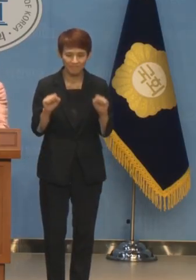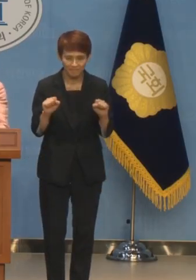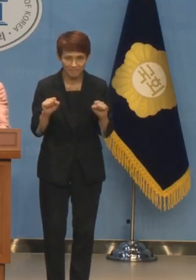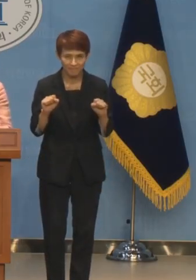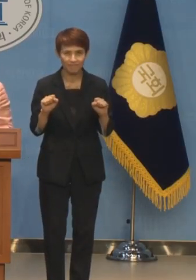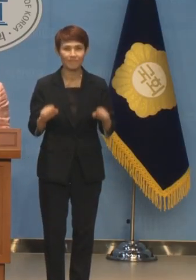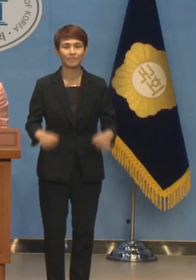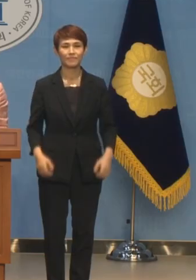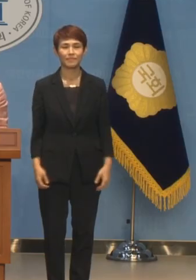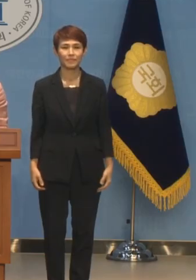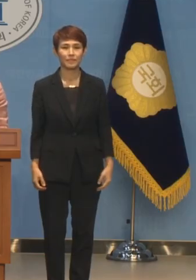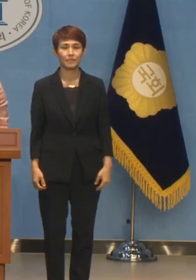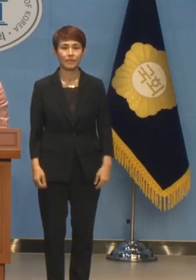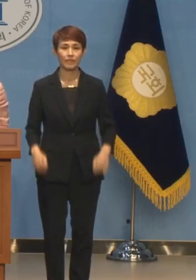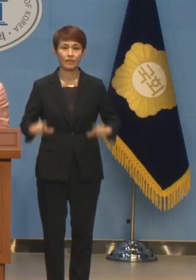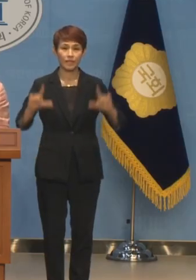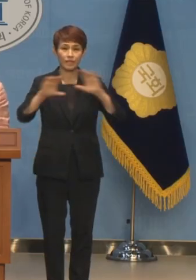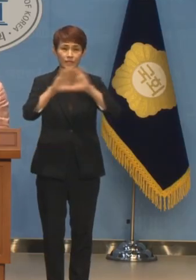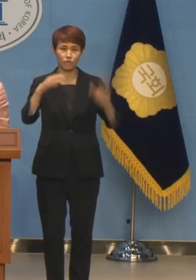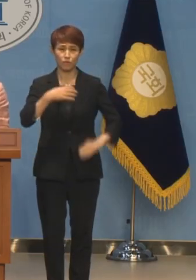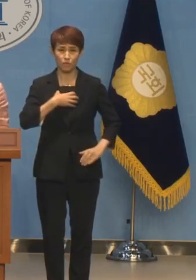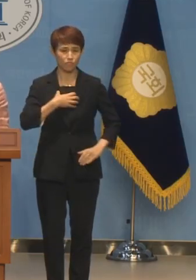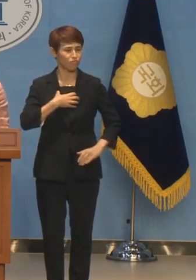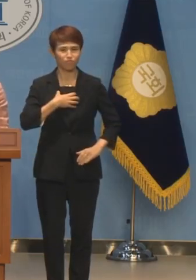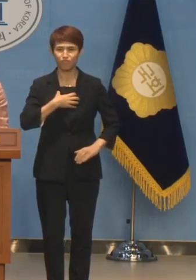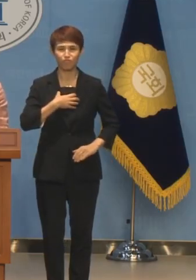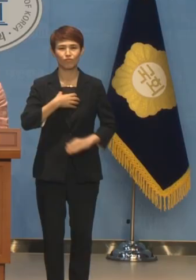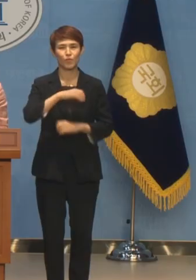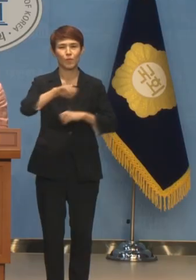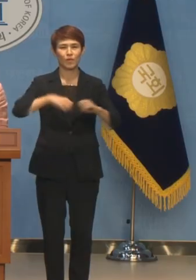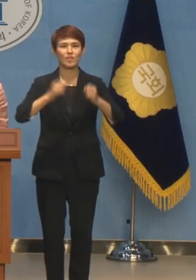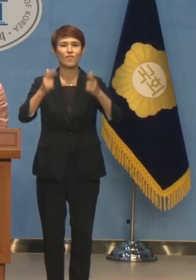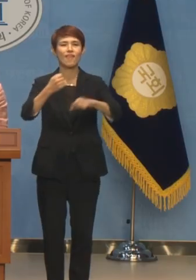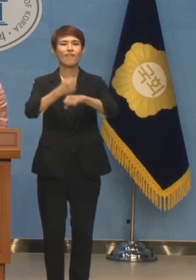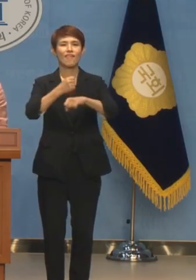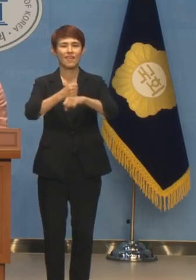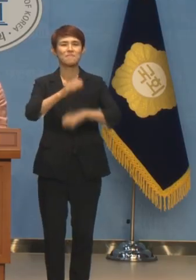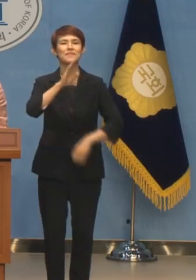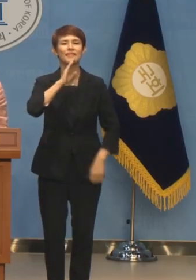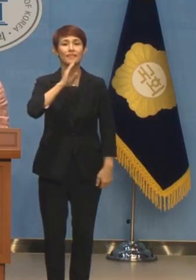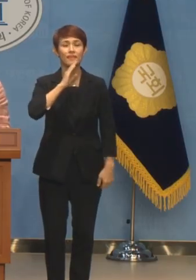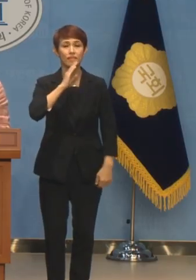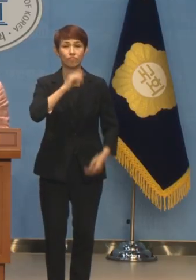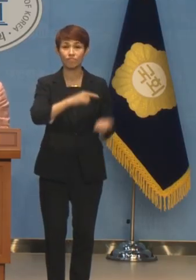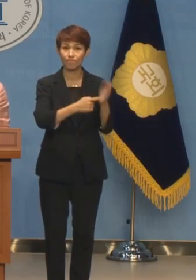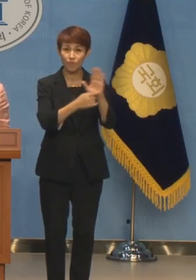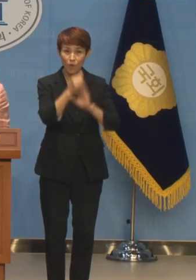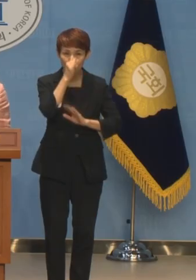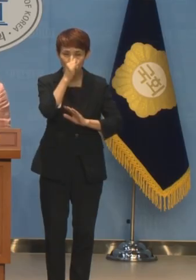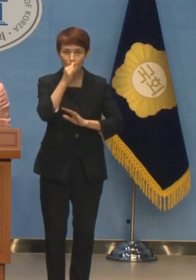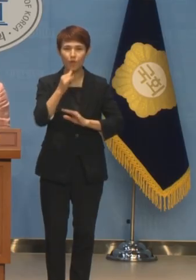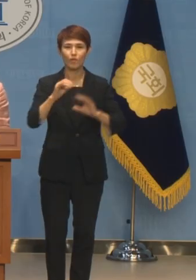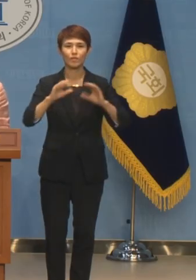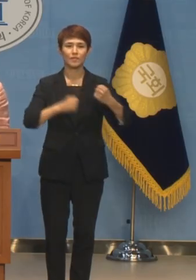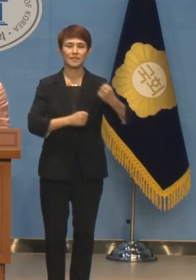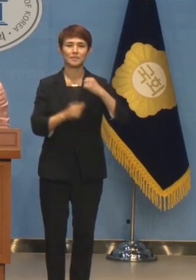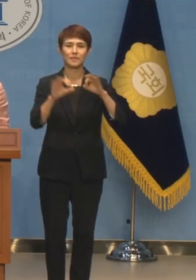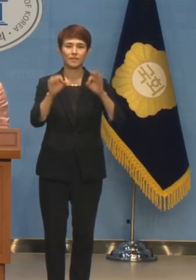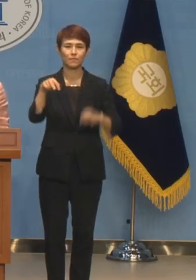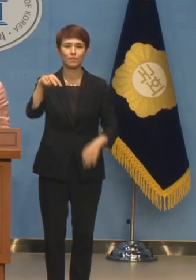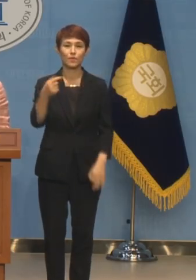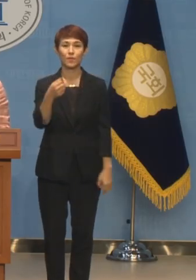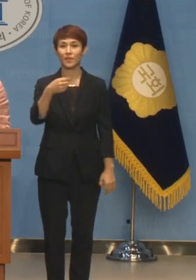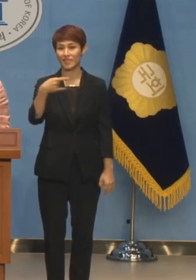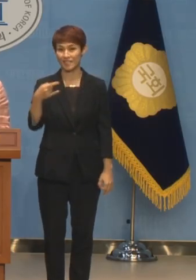안녕하십니까. 기후 위기를 기후 기회로 만들자고 메시지를 전달하고 있는 국민의힘 김소희